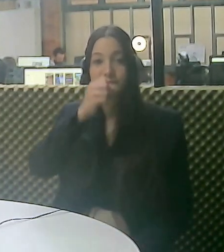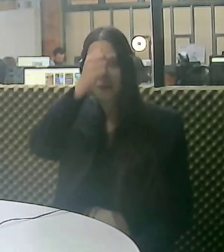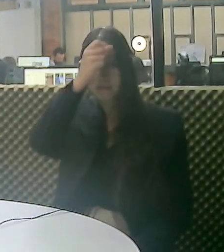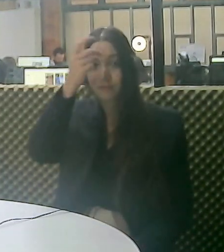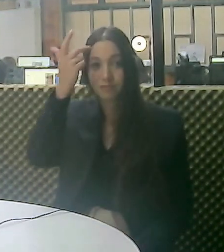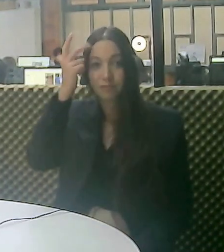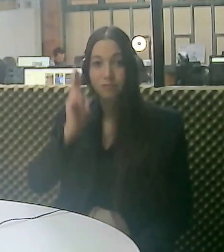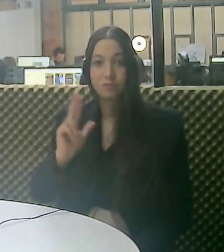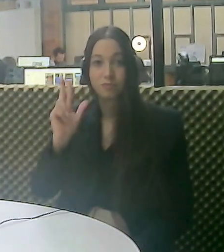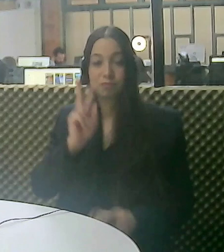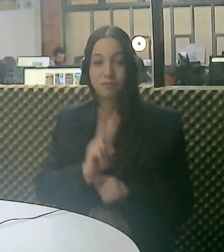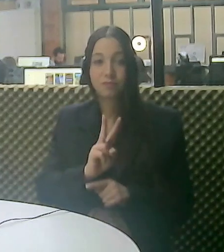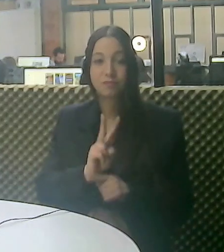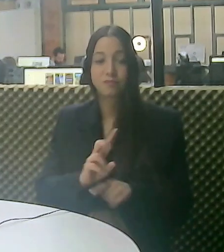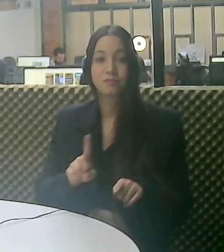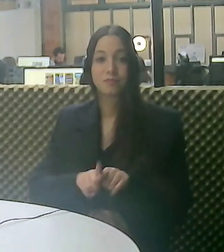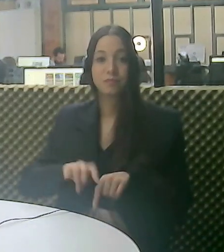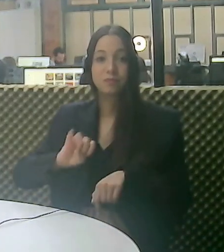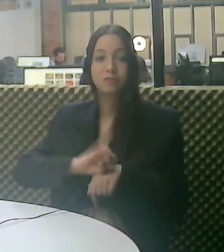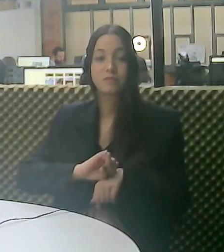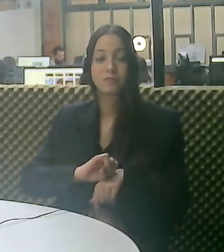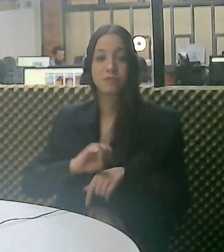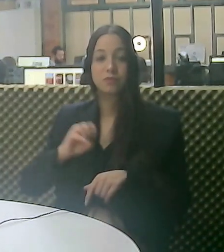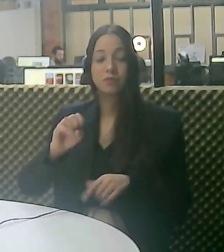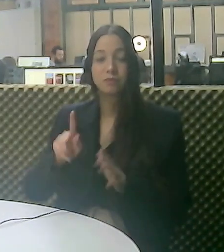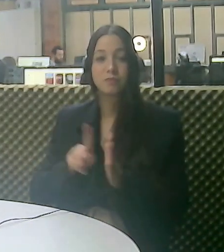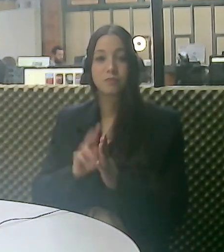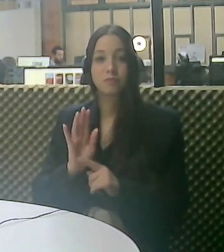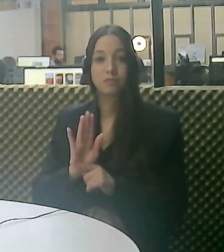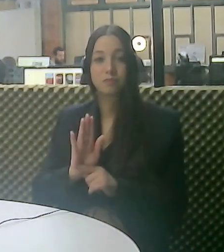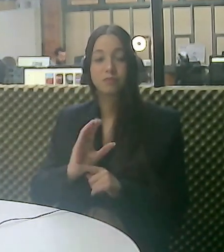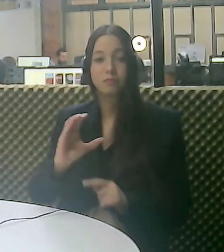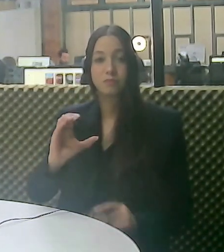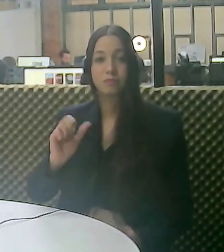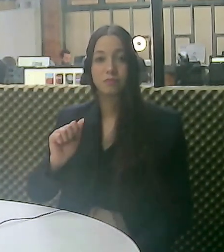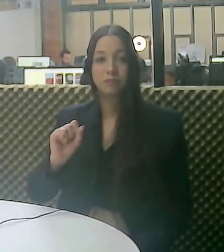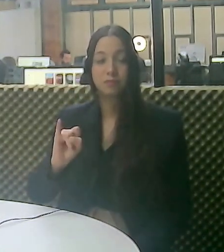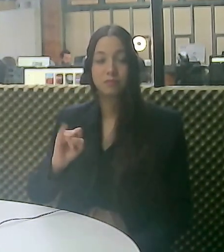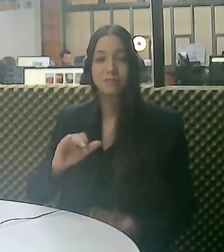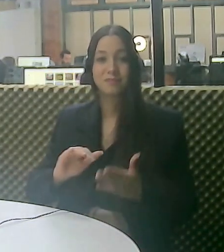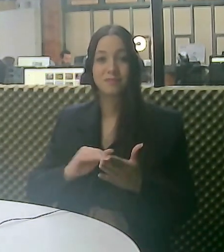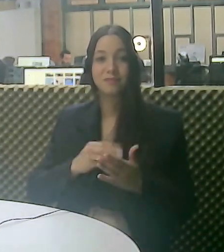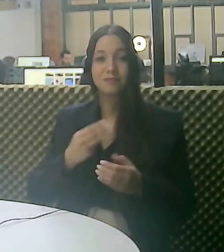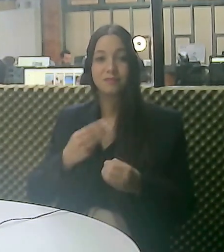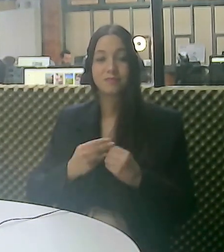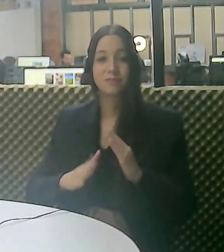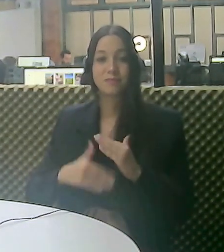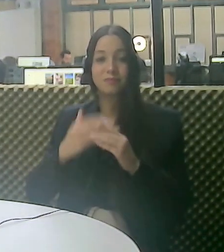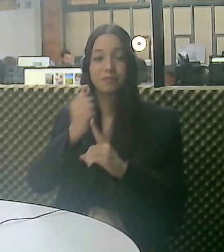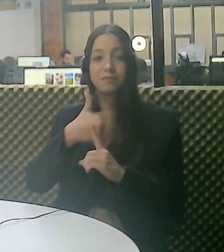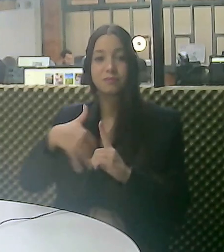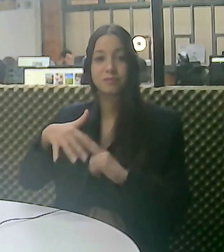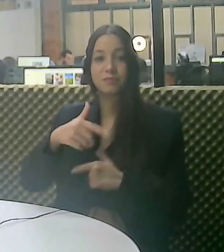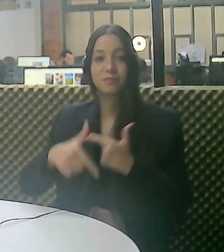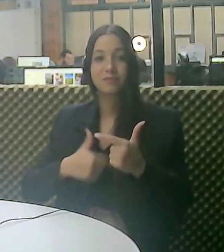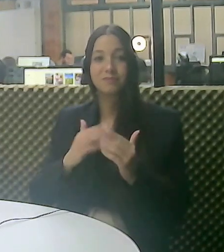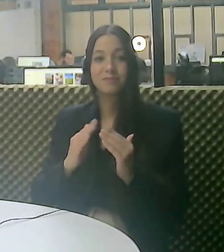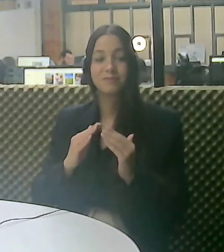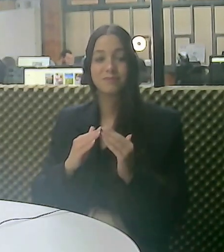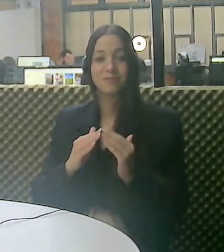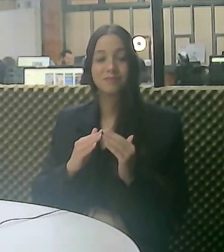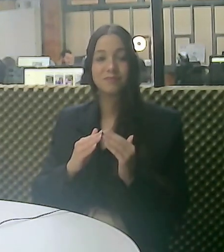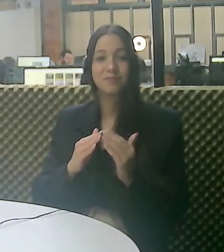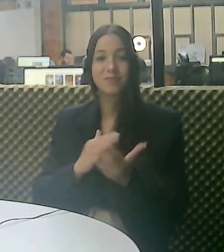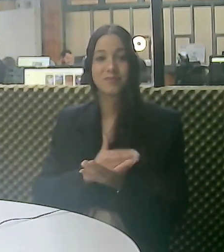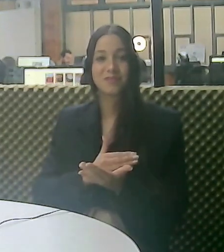de Uberlândia, quanto nos Centros Educacionais de Assistência Integrada, CEAS, a Secretaria Municipal de Desenvolvimento Social, Trabalho e